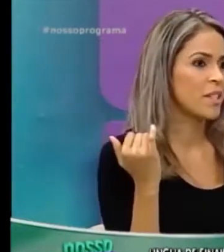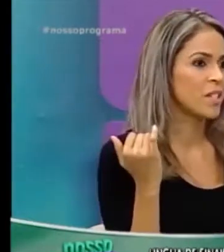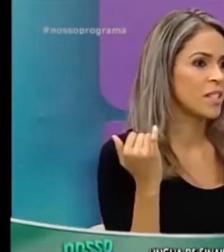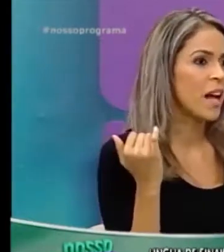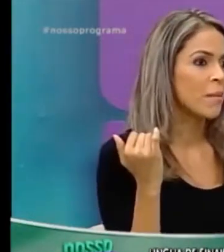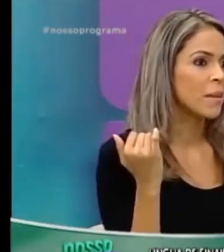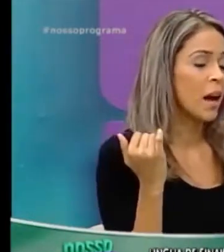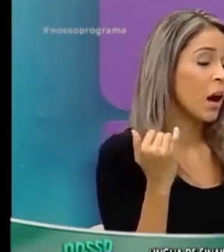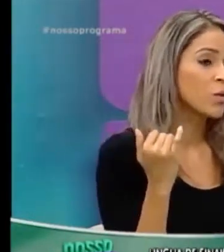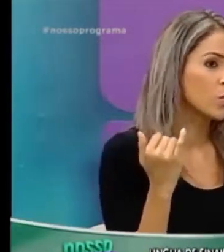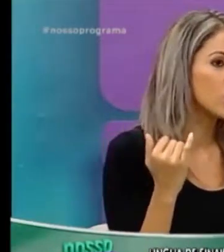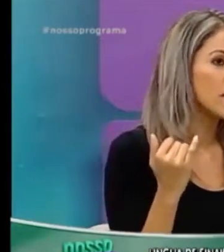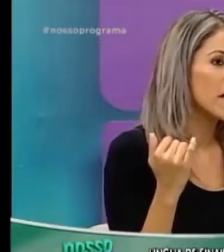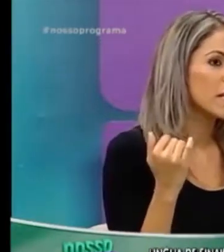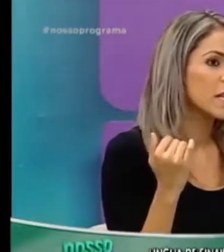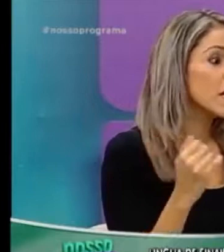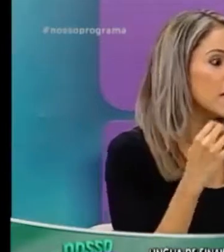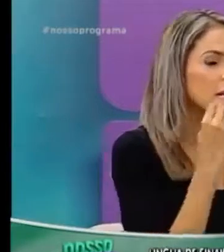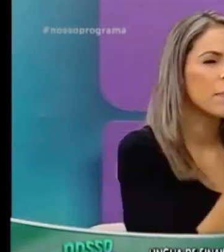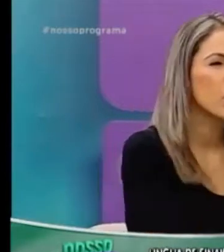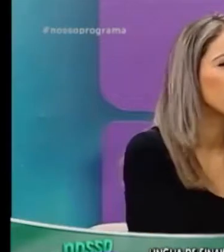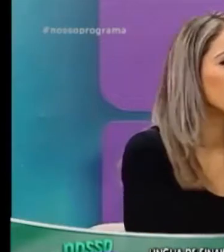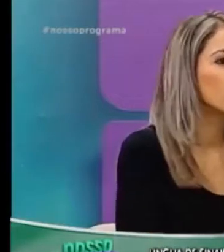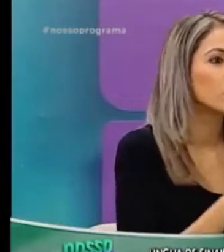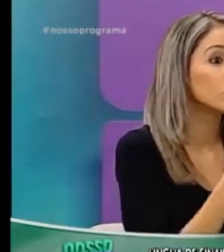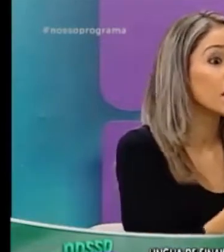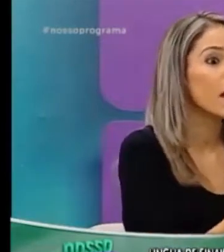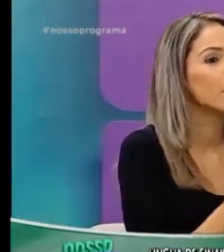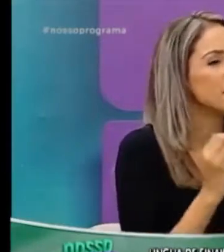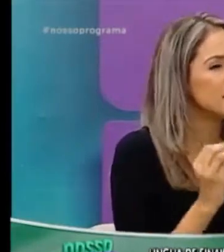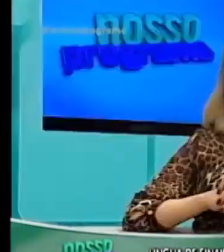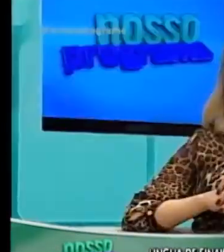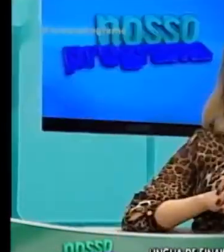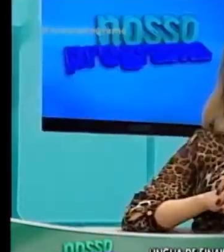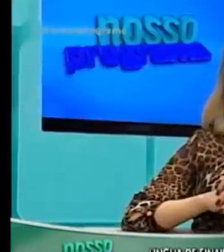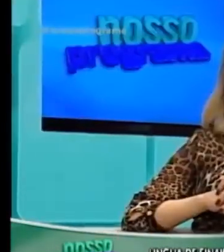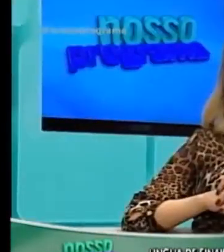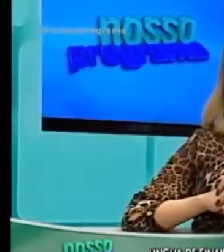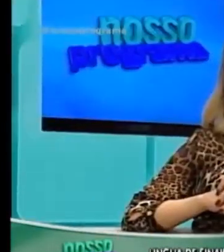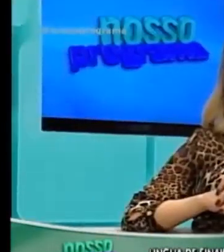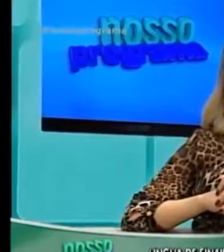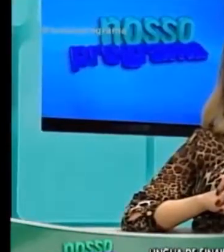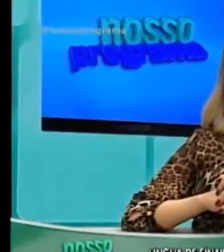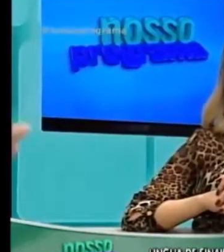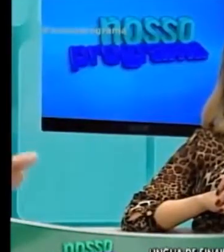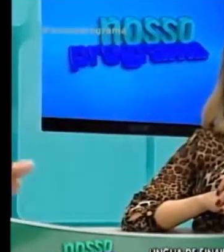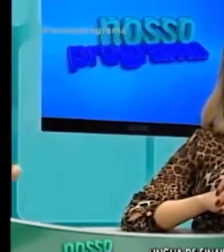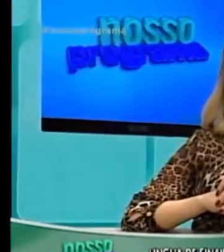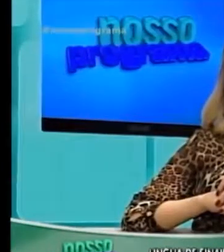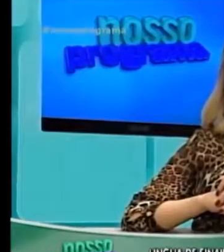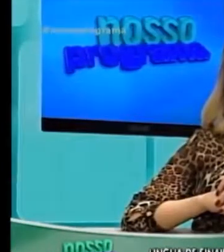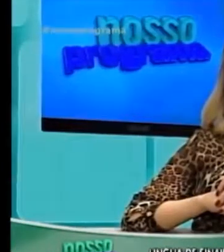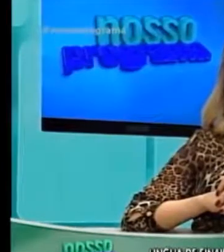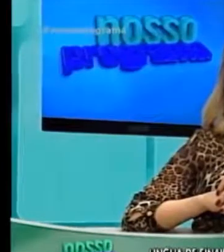intérprete, sabe? Ao surdo, aliás. Liga para um número, sei lá, precisa com urgência. Porque, infelizmente, sim,